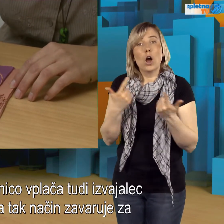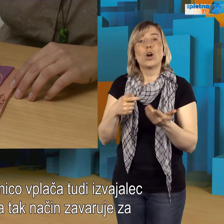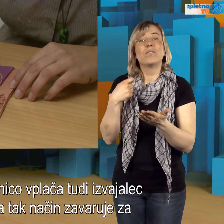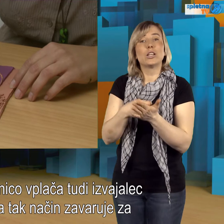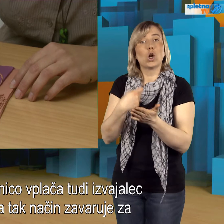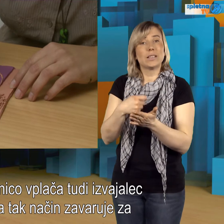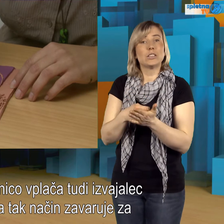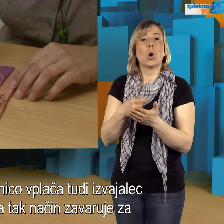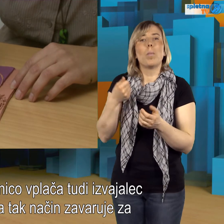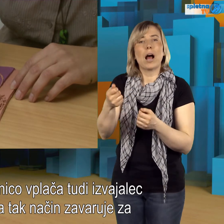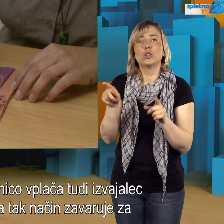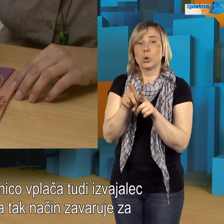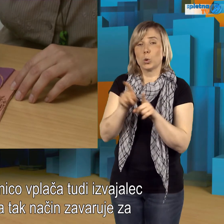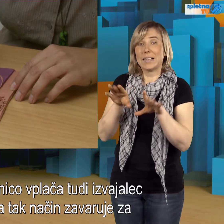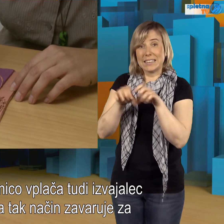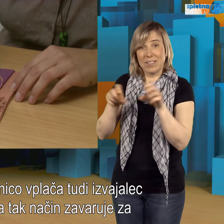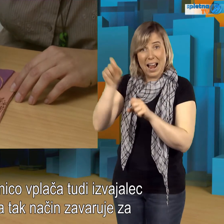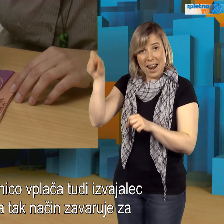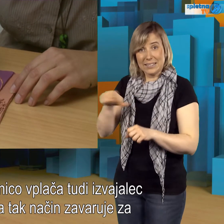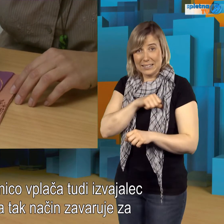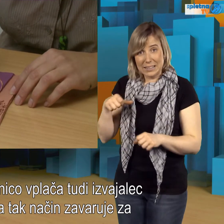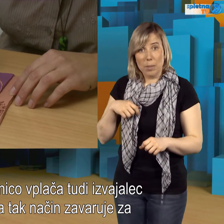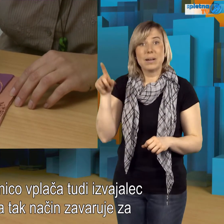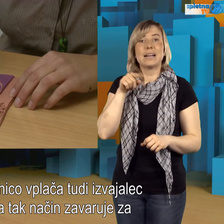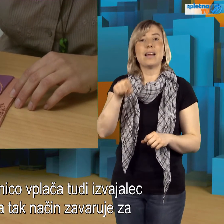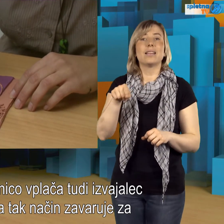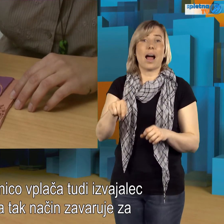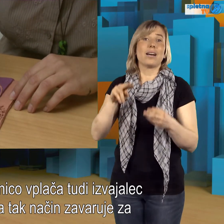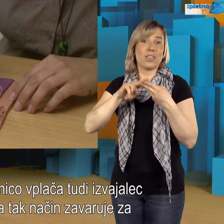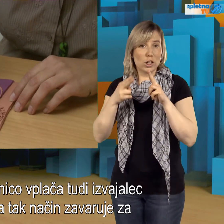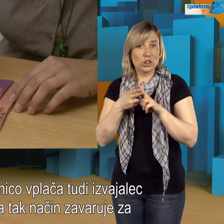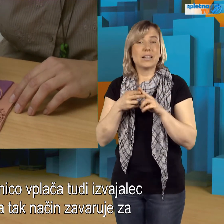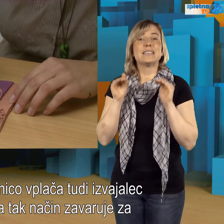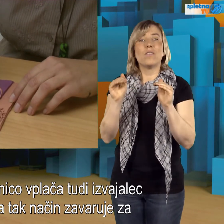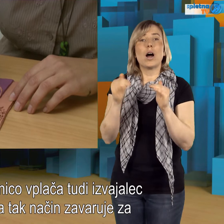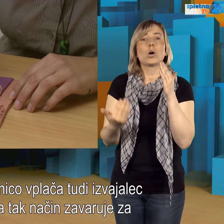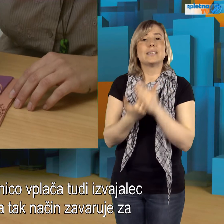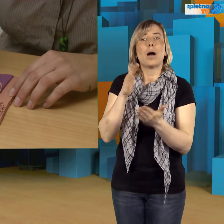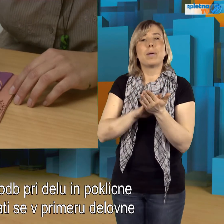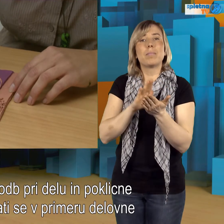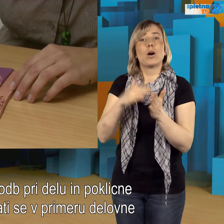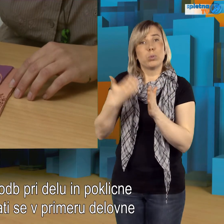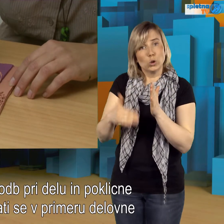sam in se tako zavaruje za primer poškodb pri delu in poklicne bolezni.